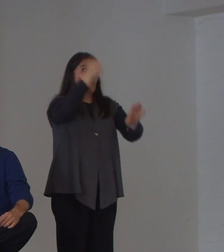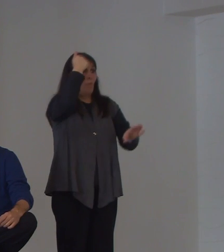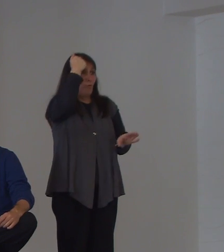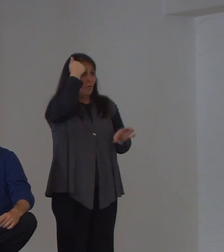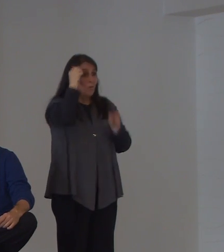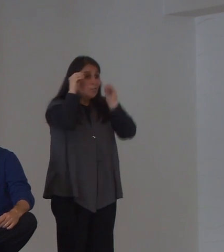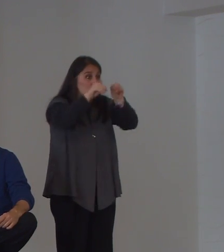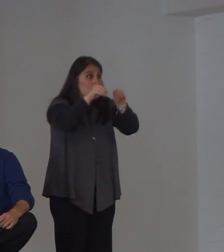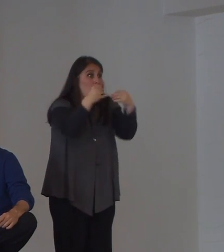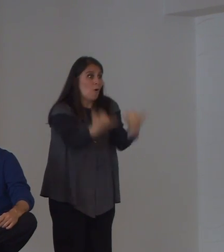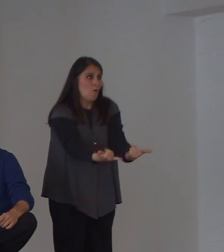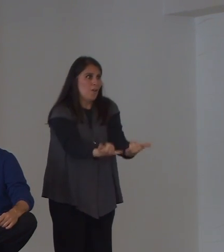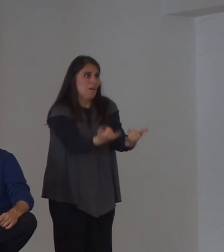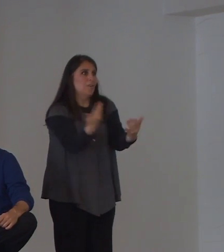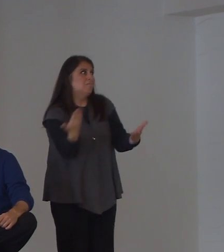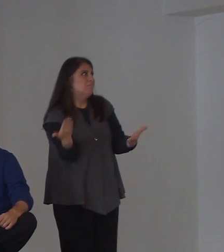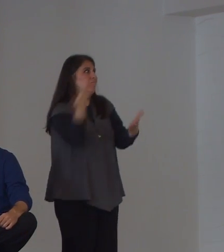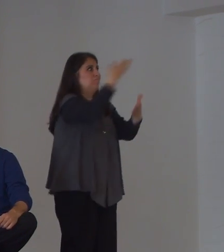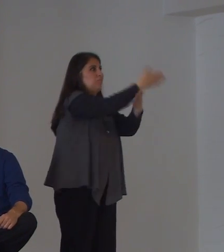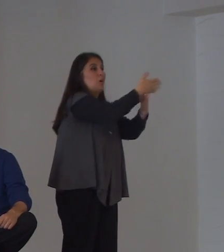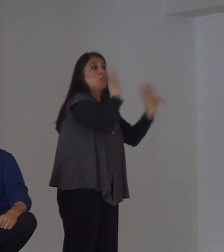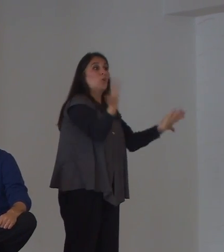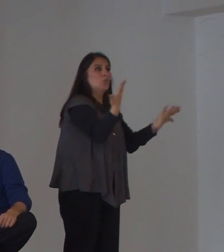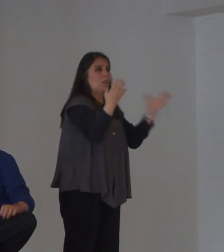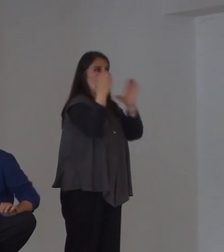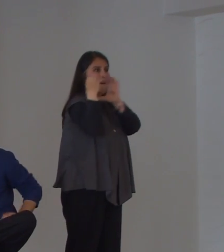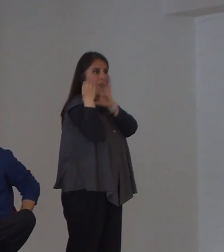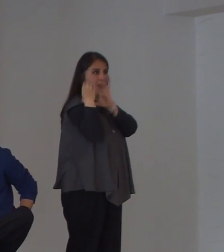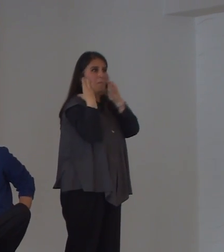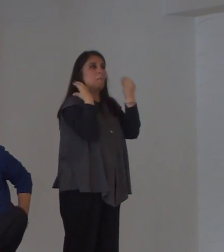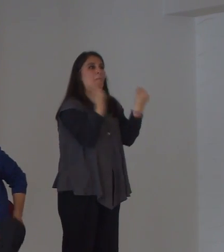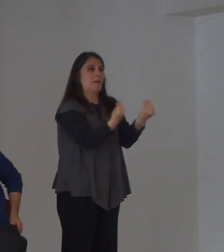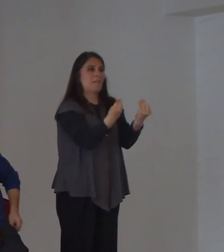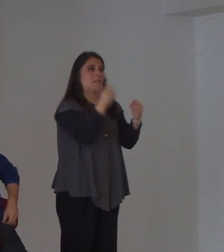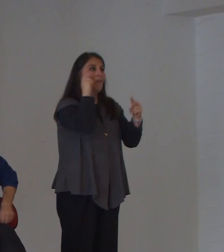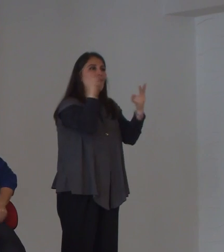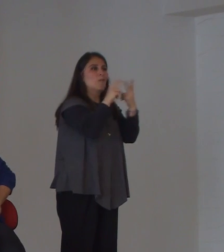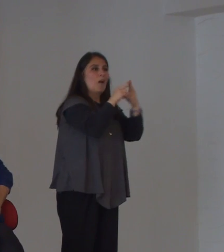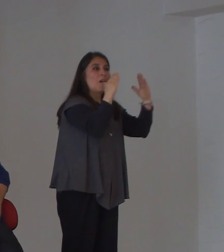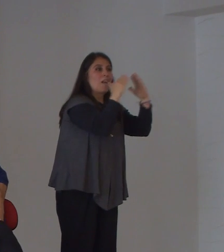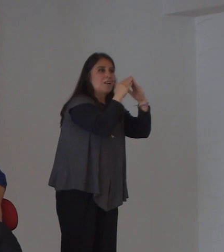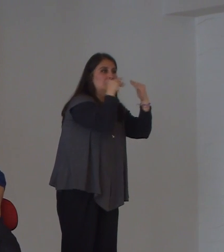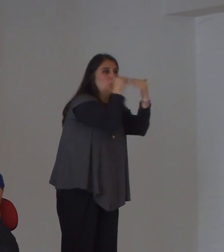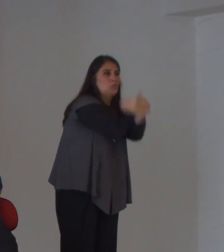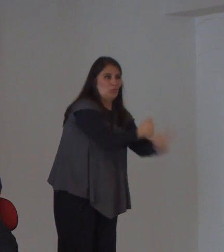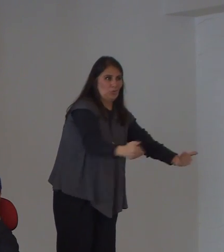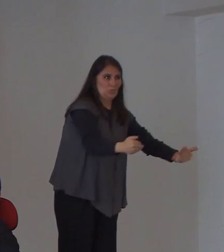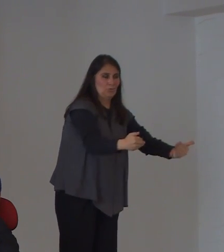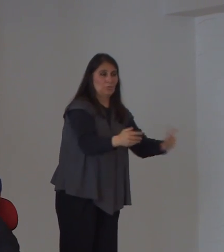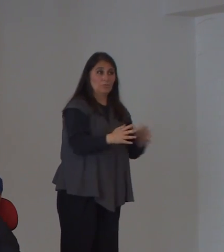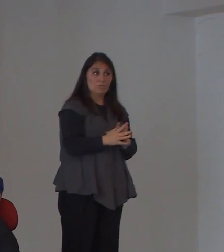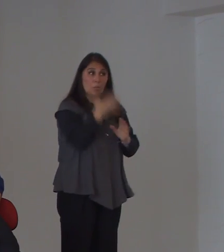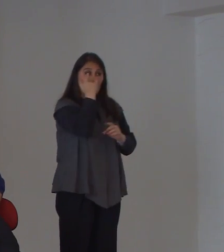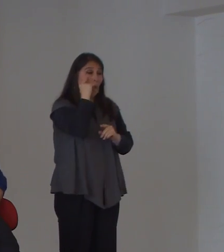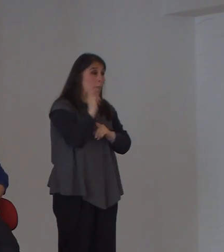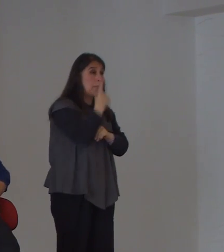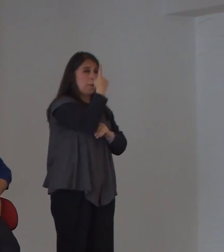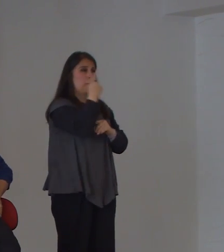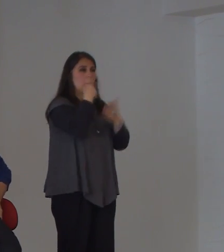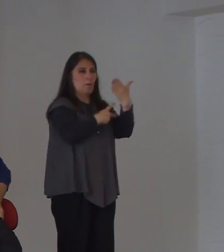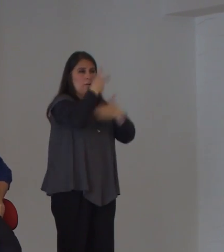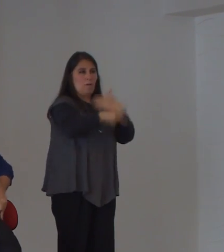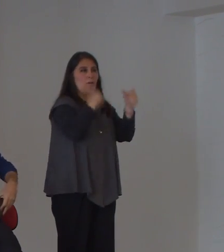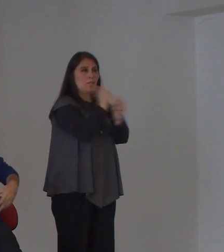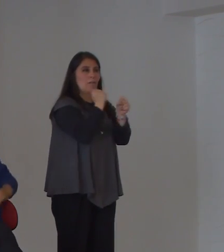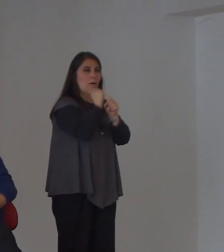Cauca a aprender la casita de niños, la primera experiencia de educación inicial con enfoque afrocolombiano en América Latina,